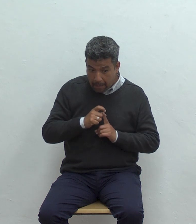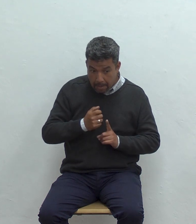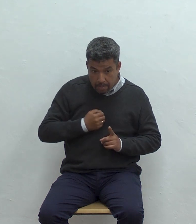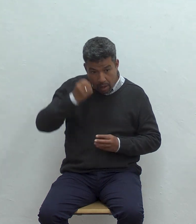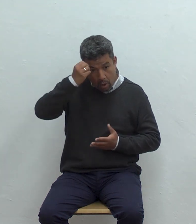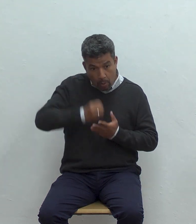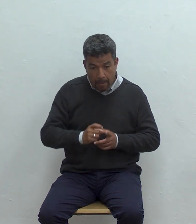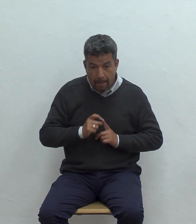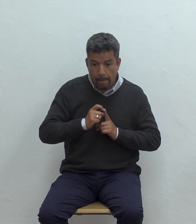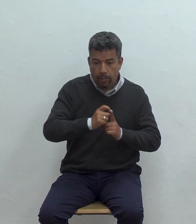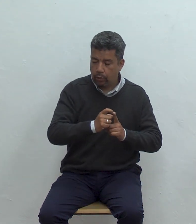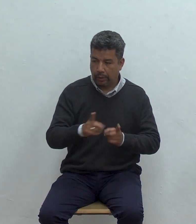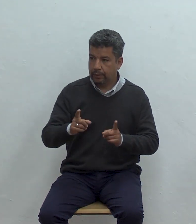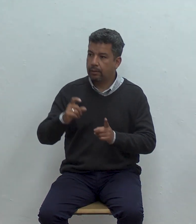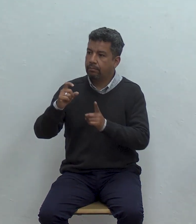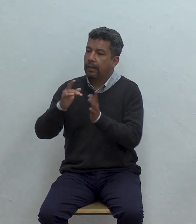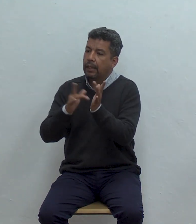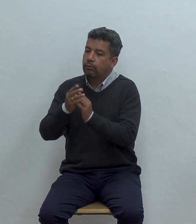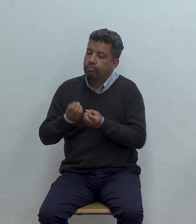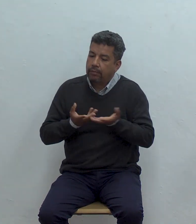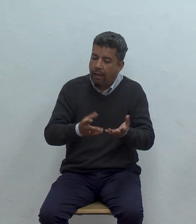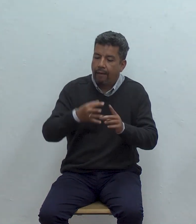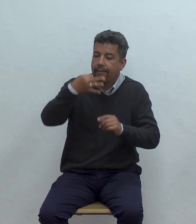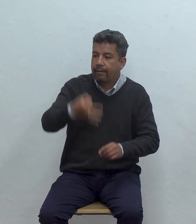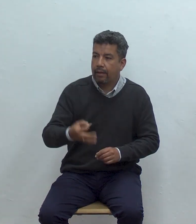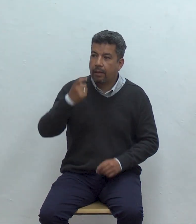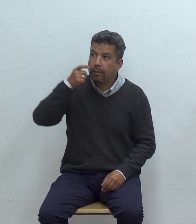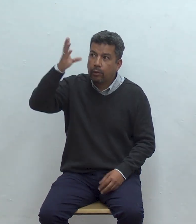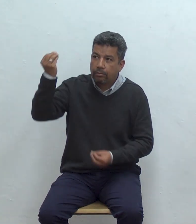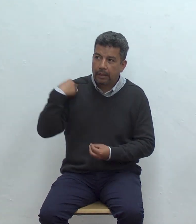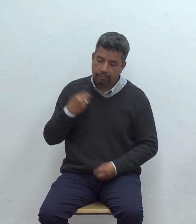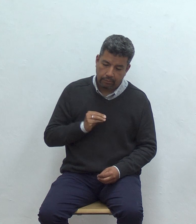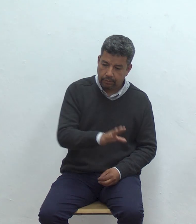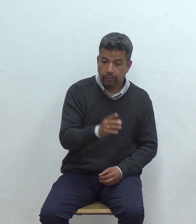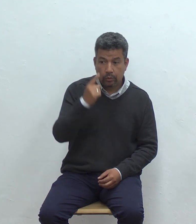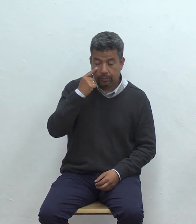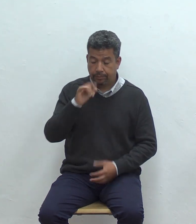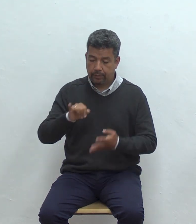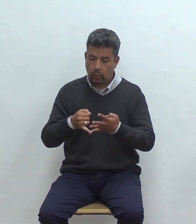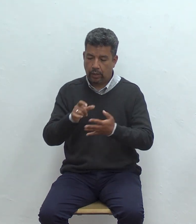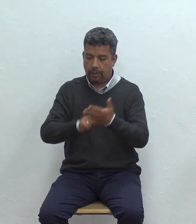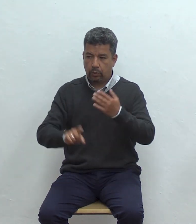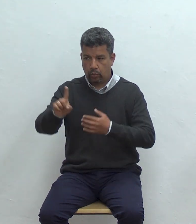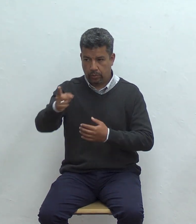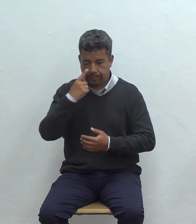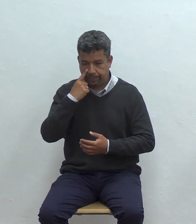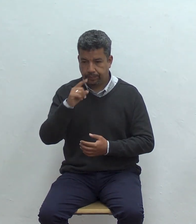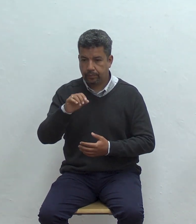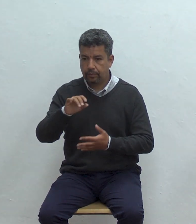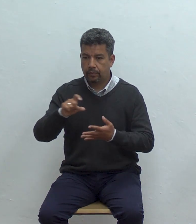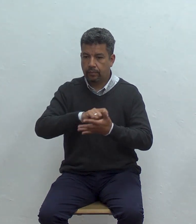la palabra del Padre. Jesús nos trajo la verdad. Y eso es lo que hay que creer de Jesús. Mire conmigo Juan capítulo 1,